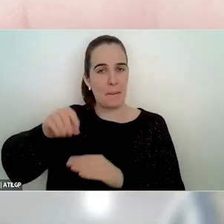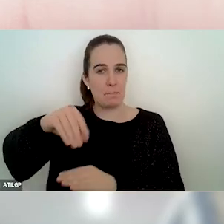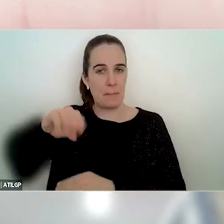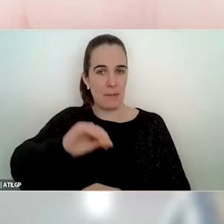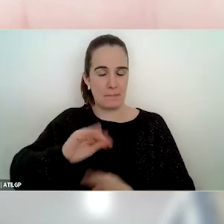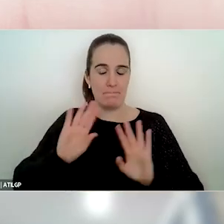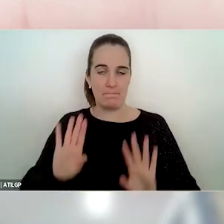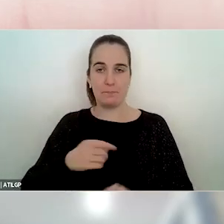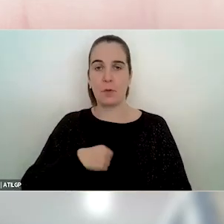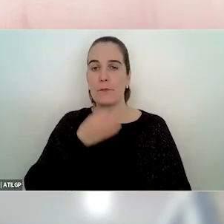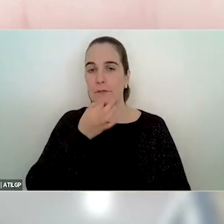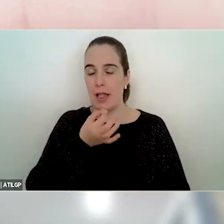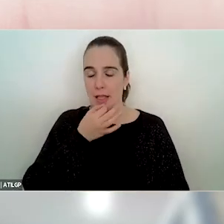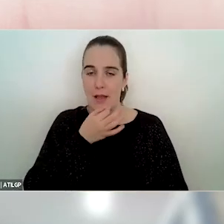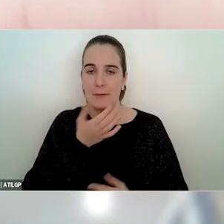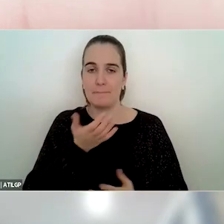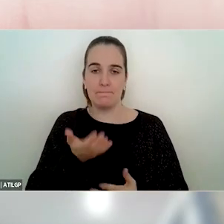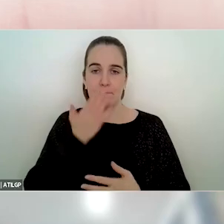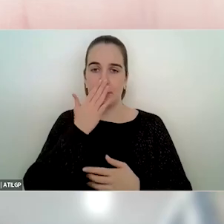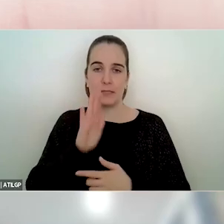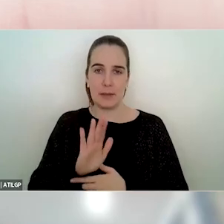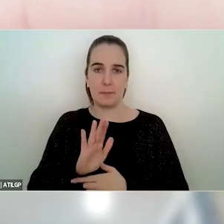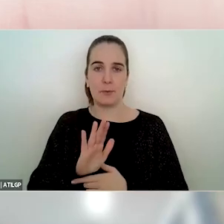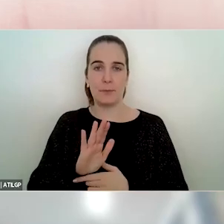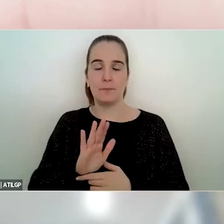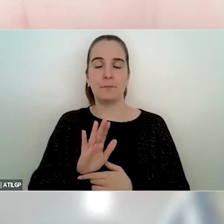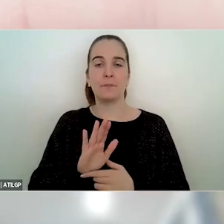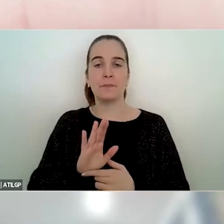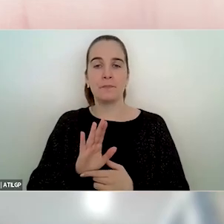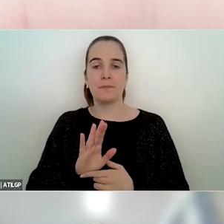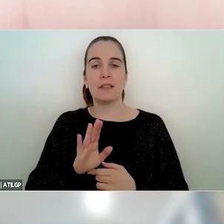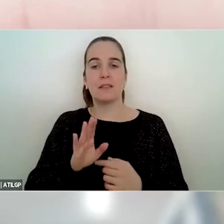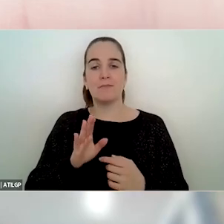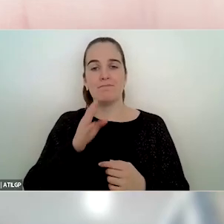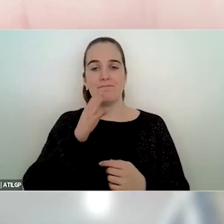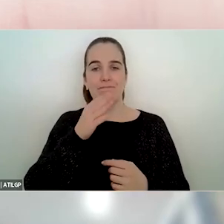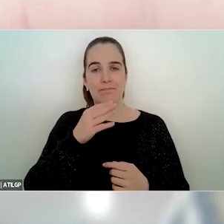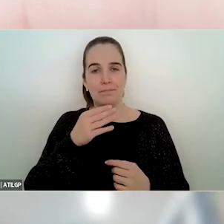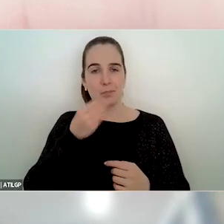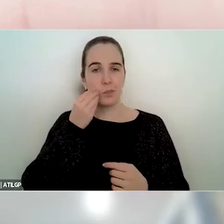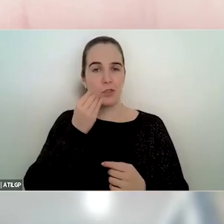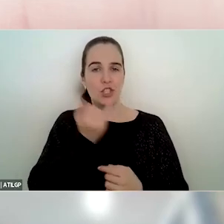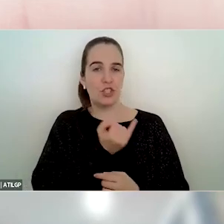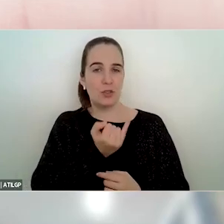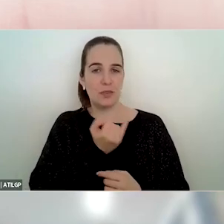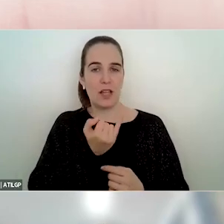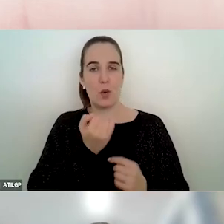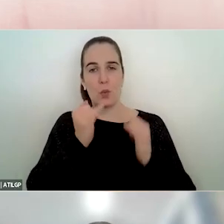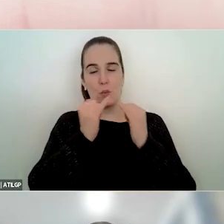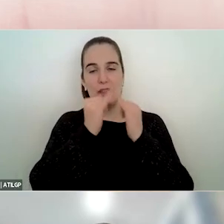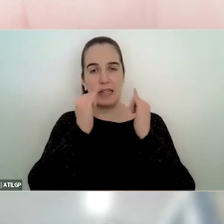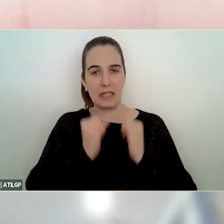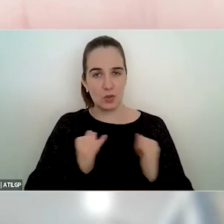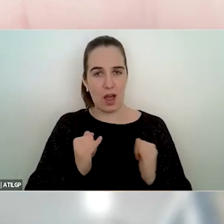de uma certa convergência que existe no discurso das organizações internacionais,